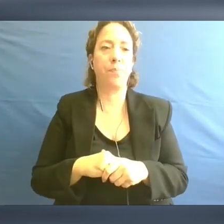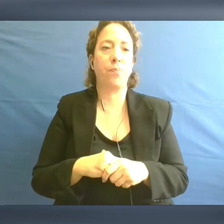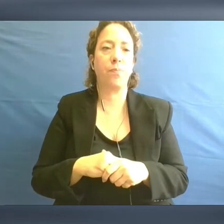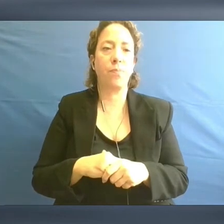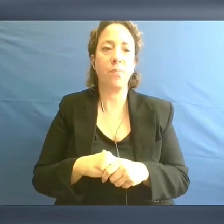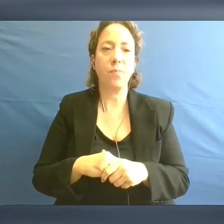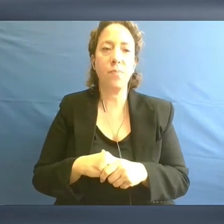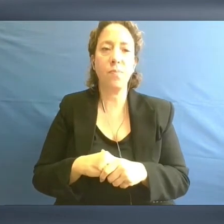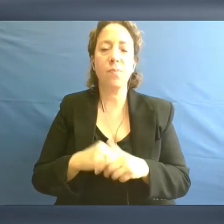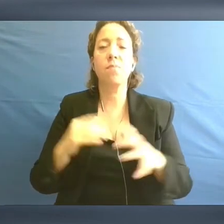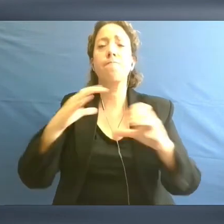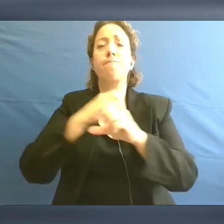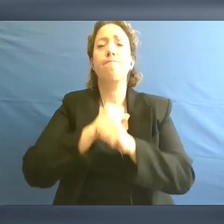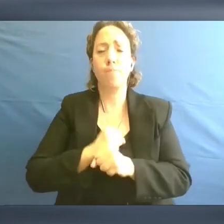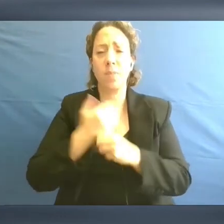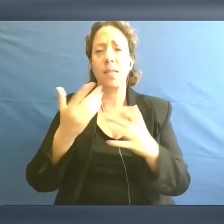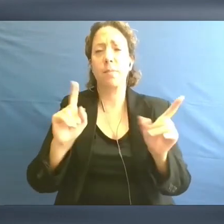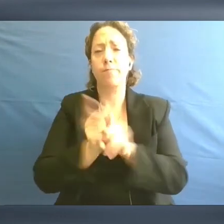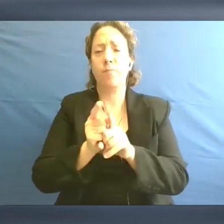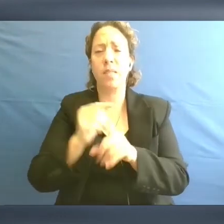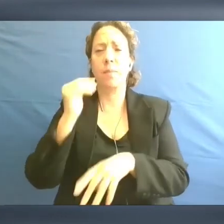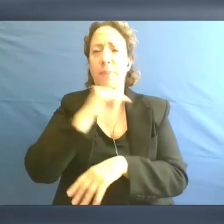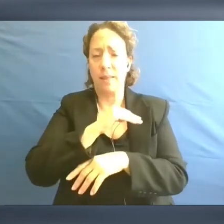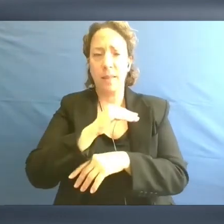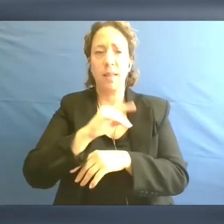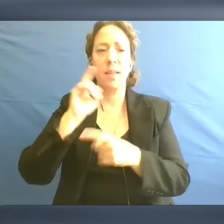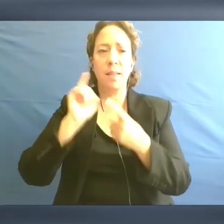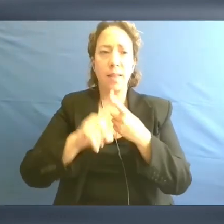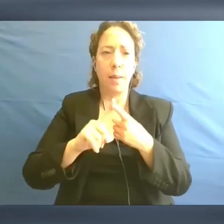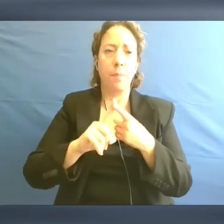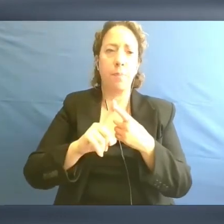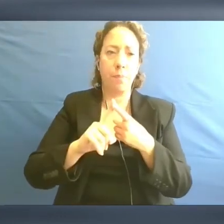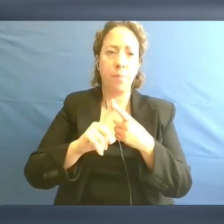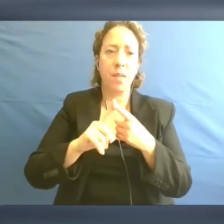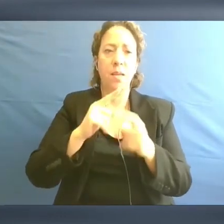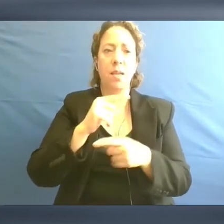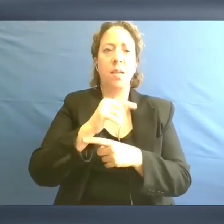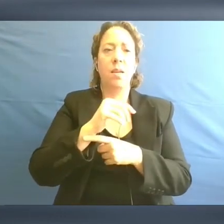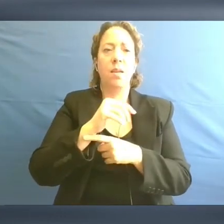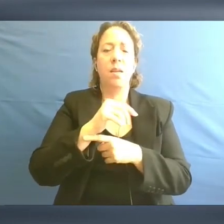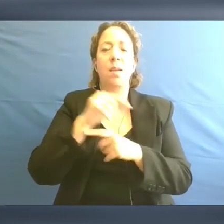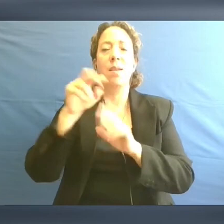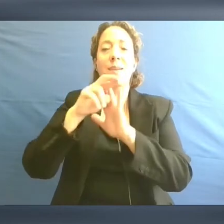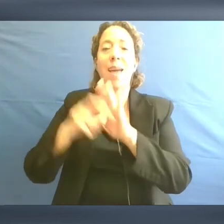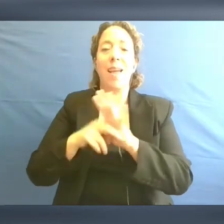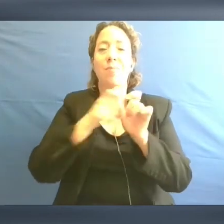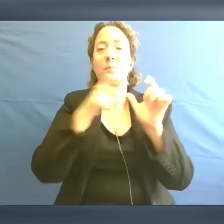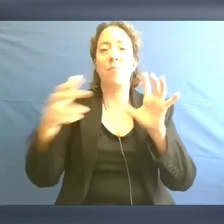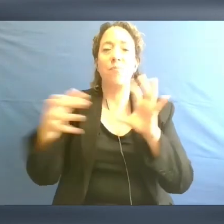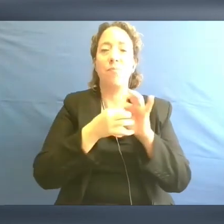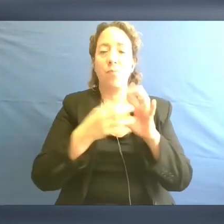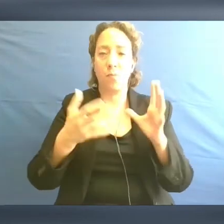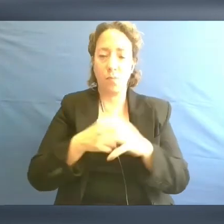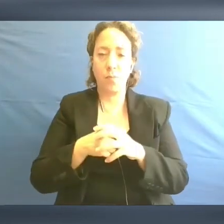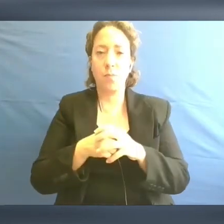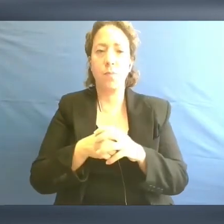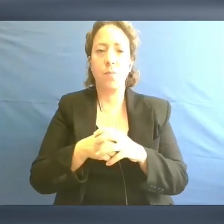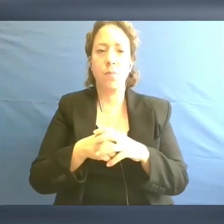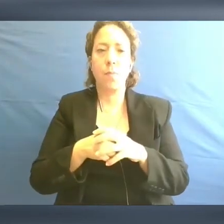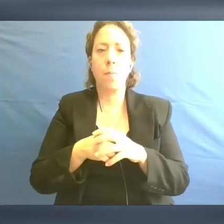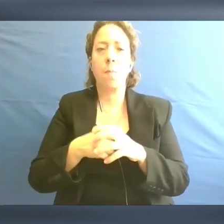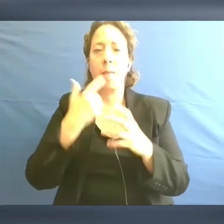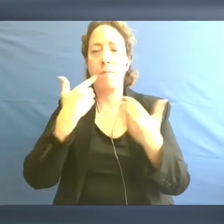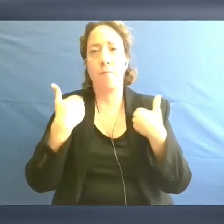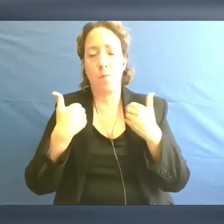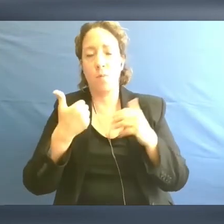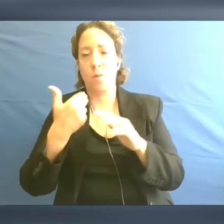Un mot rapide sur la manière, sur la relation de SiteImprove avec ces règles-là. Donc on est à la fois utilisateur